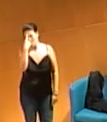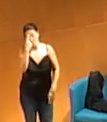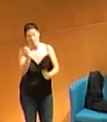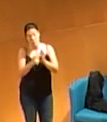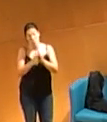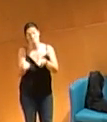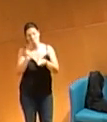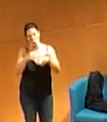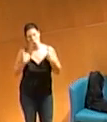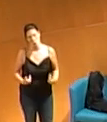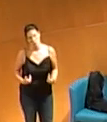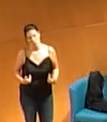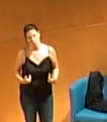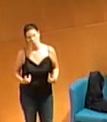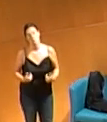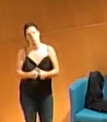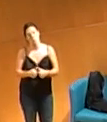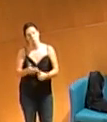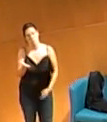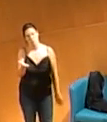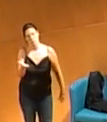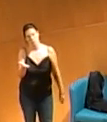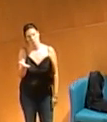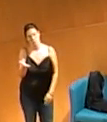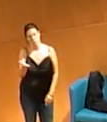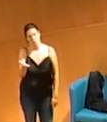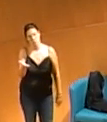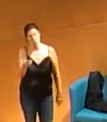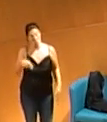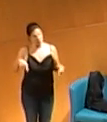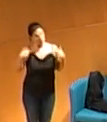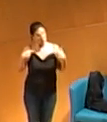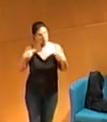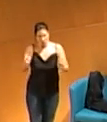Notre obsession à parents d'adultes, c'est l'après nous.